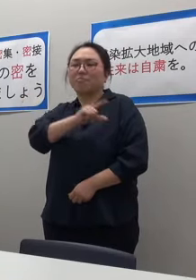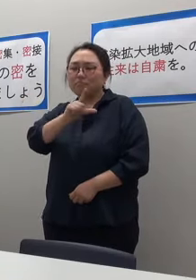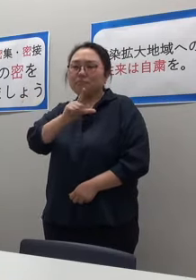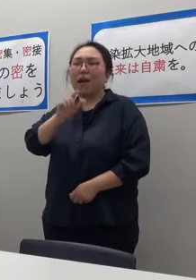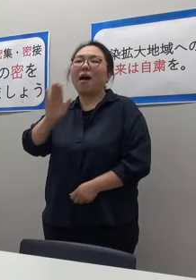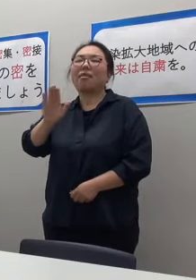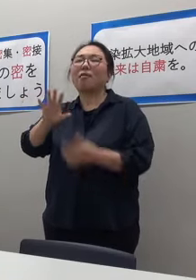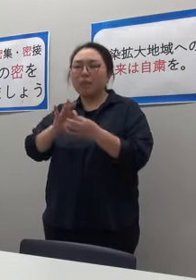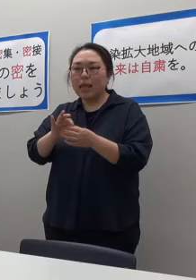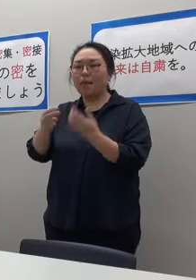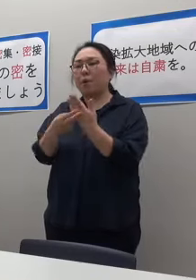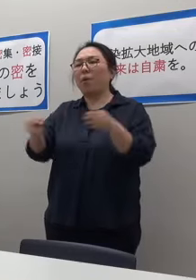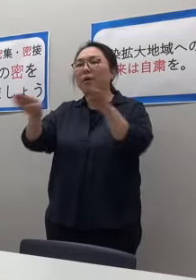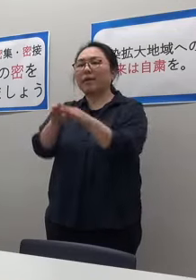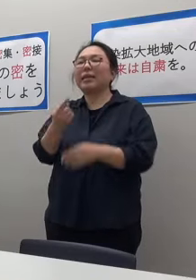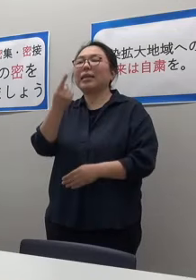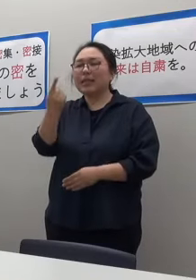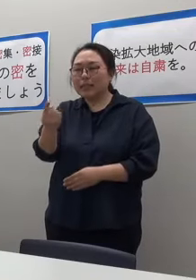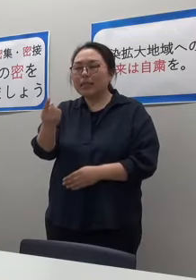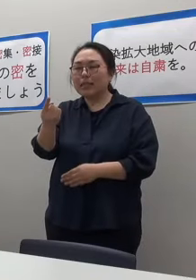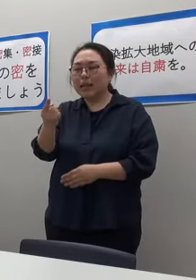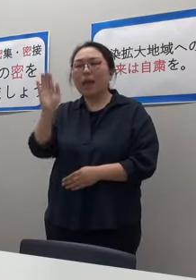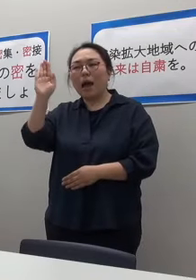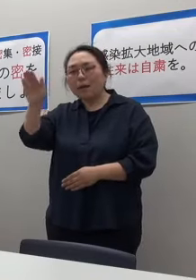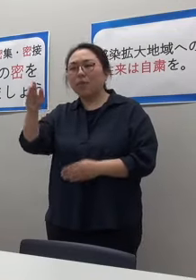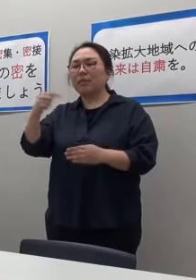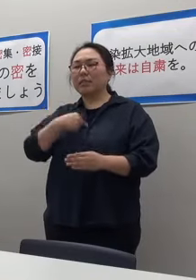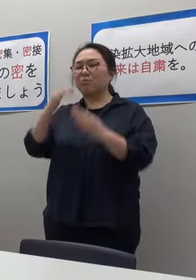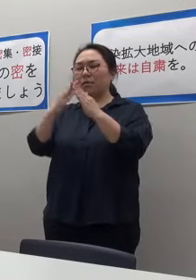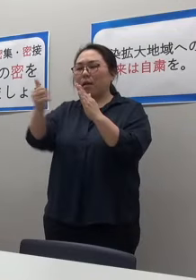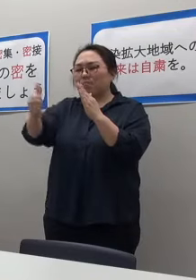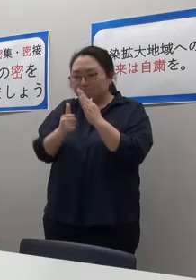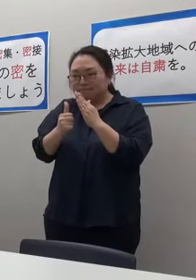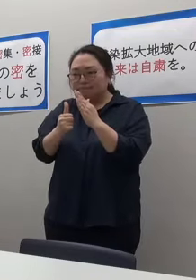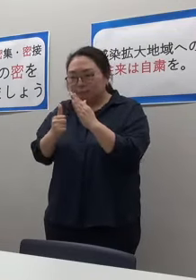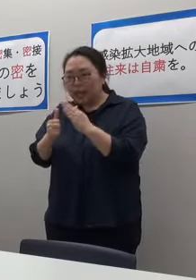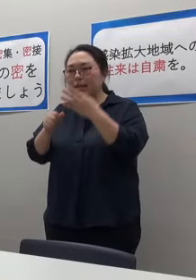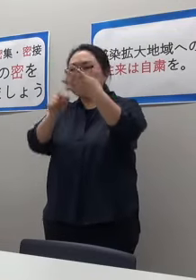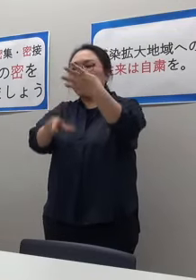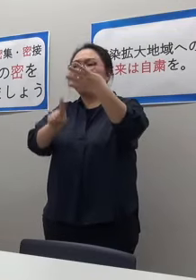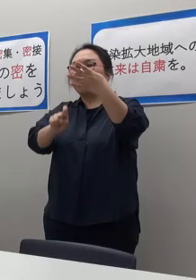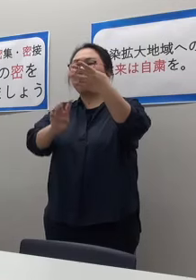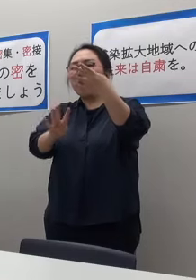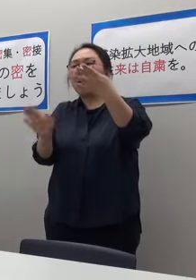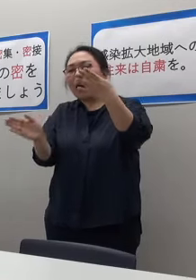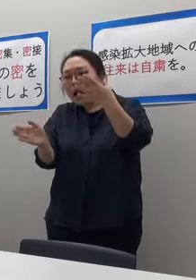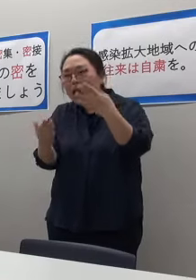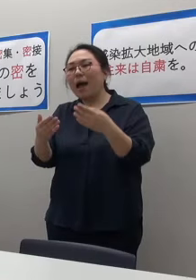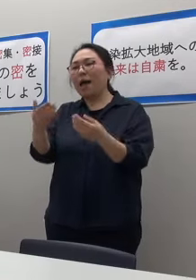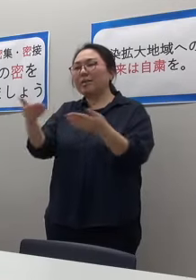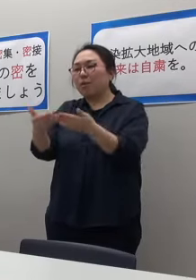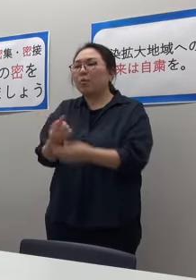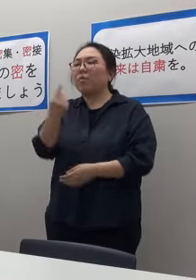、4月8日から13日まで自宅で療養し、4月14日から出勤しておりましたけれども、その